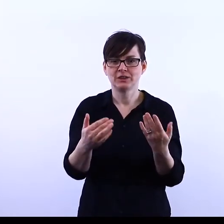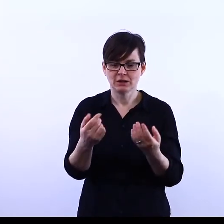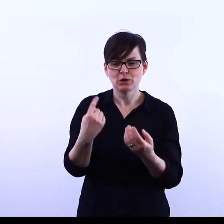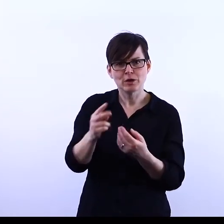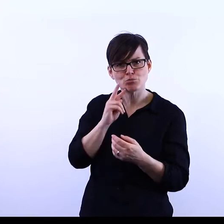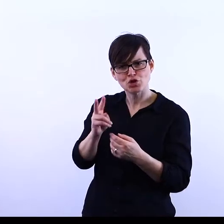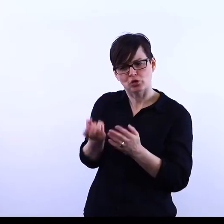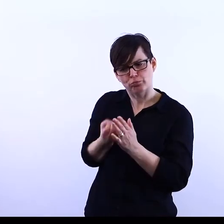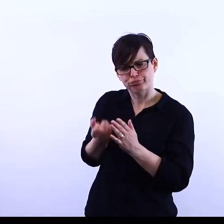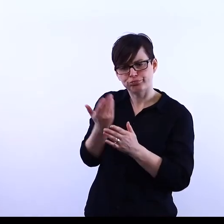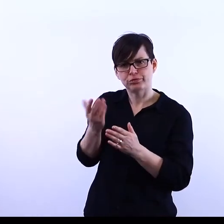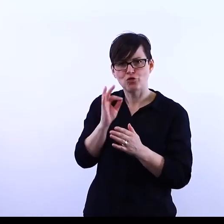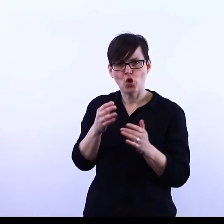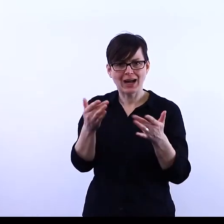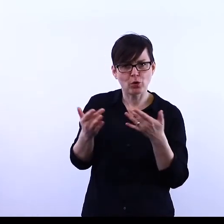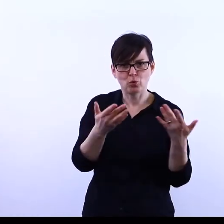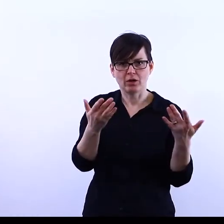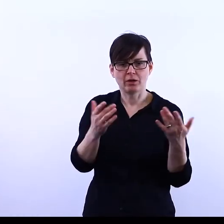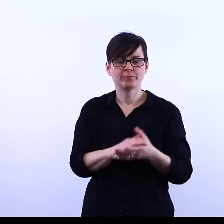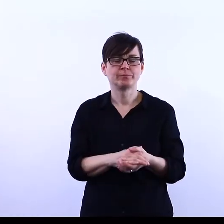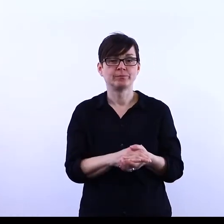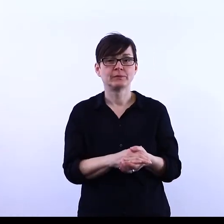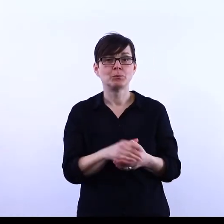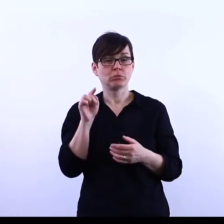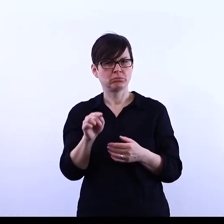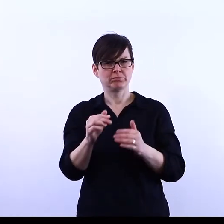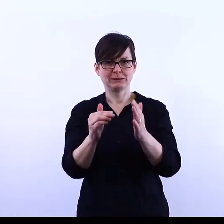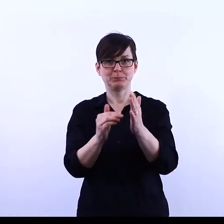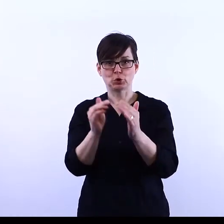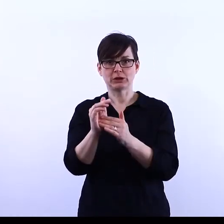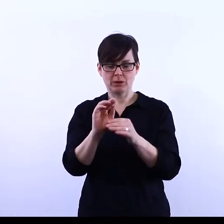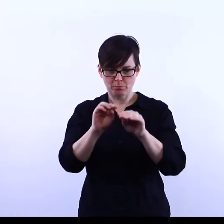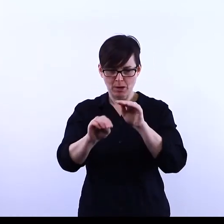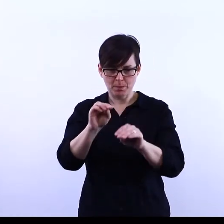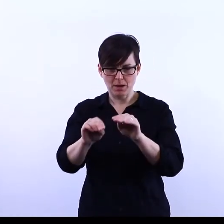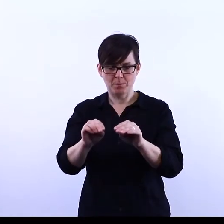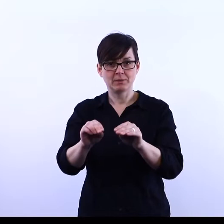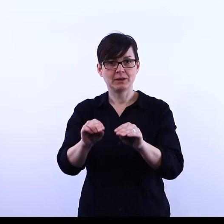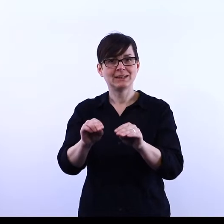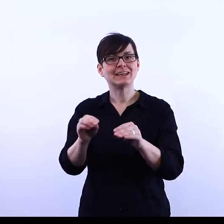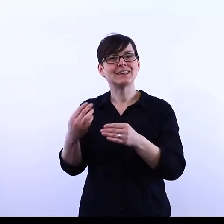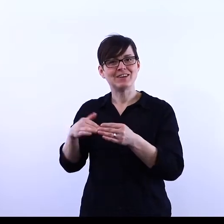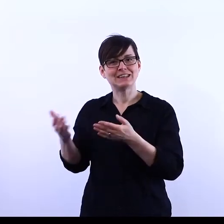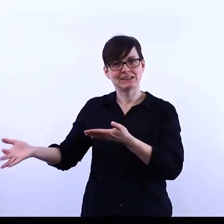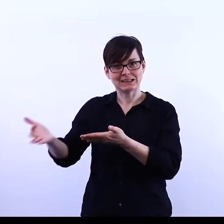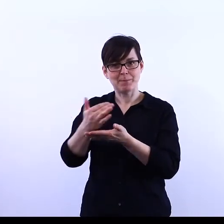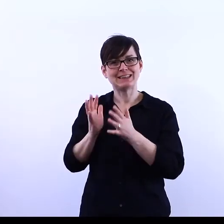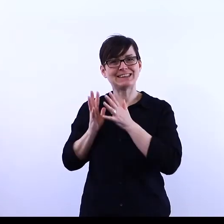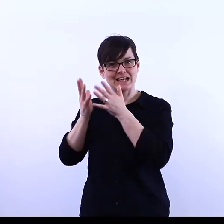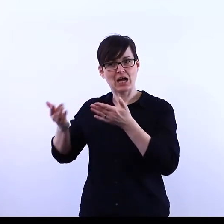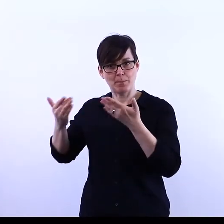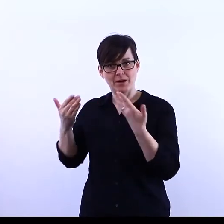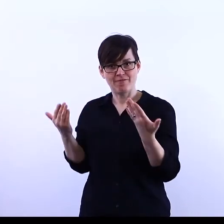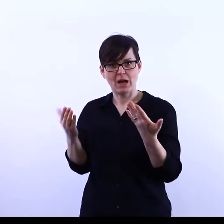lassen. Die haben dem System die Bewerbungen, die sie in den letzten zehn Jahren bekommen haben für